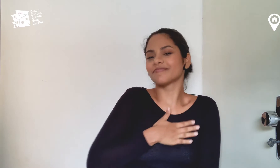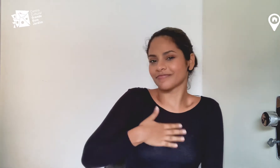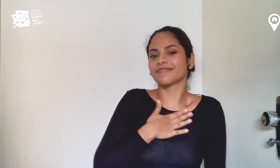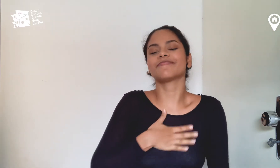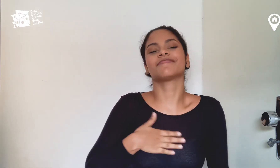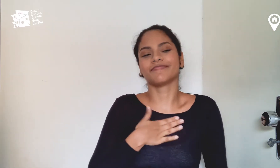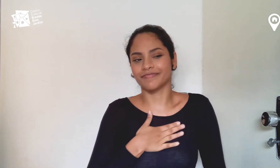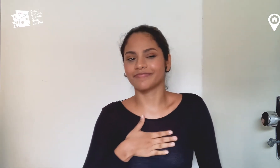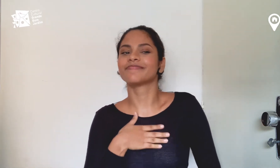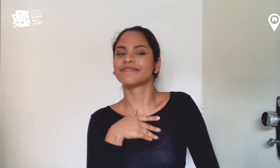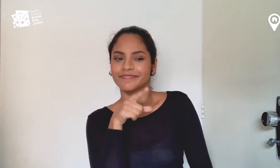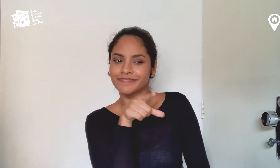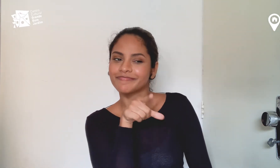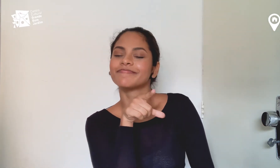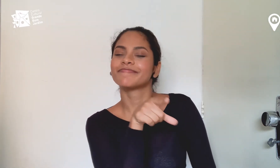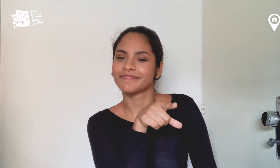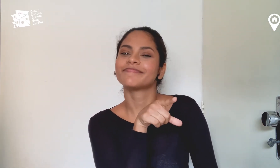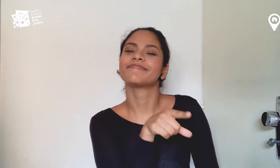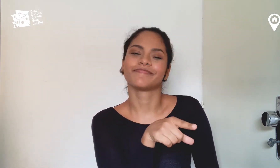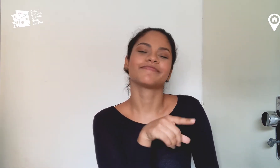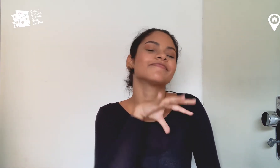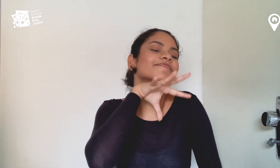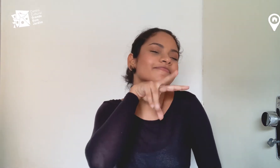Gosto muito de você, leãozinho.